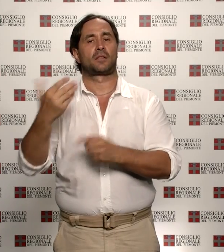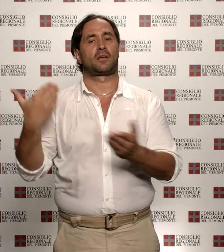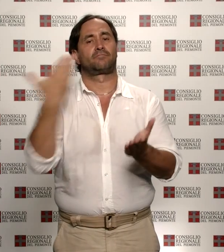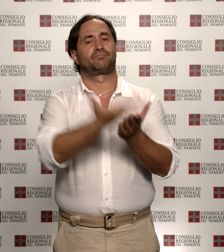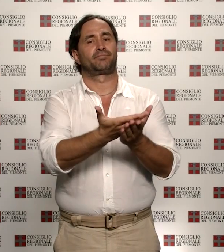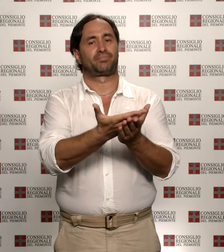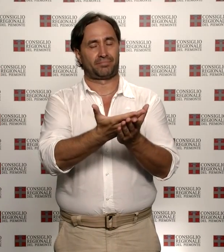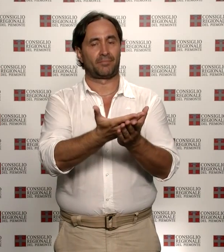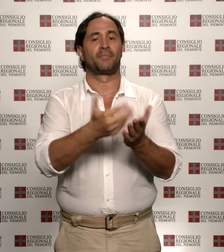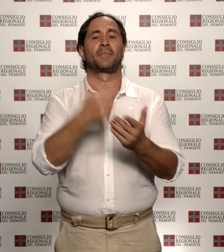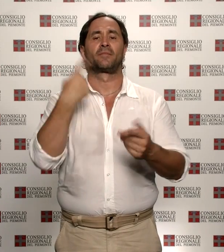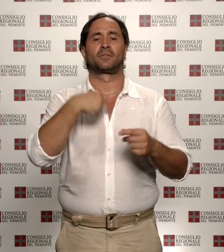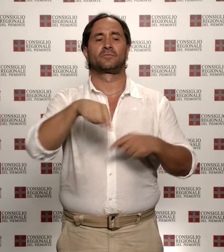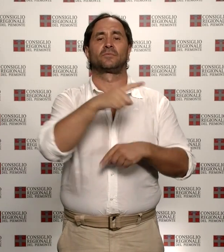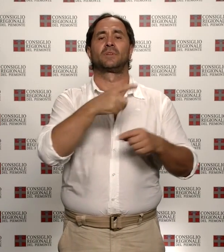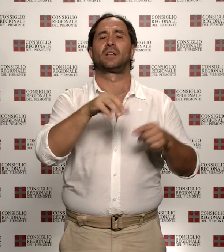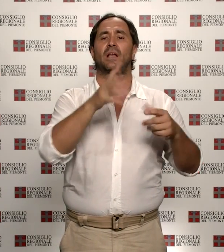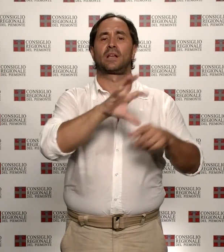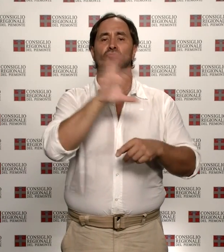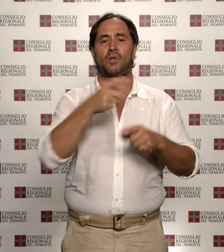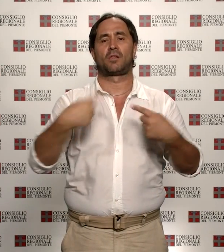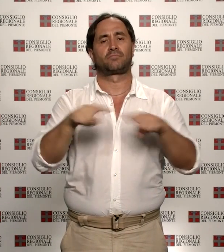base a quanto concordato con la Giunta regionale.